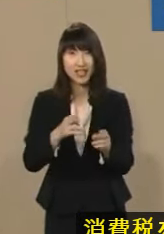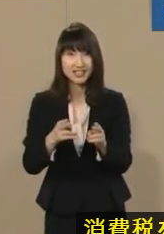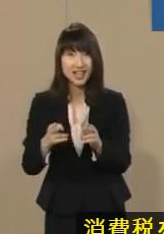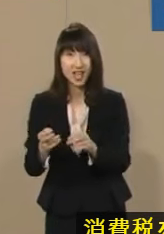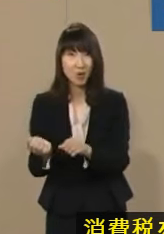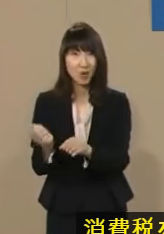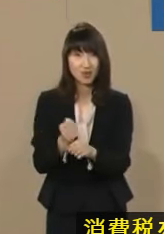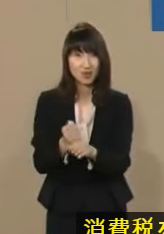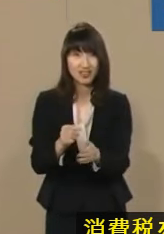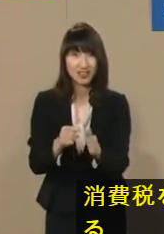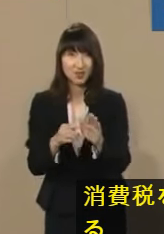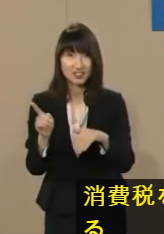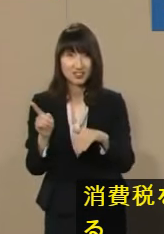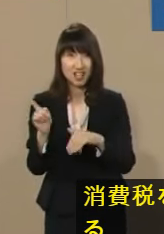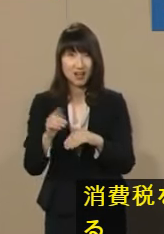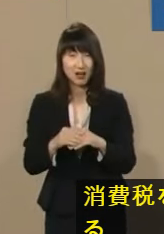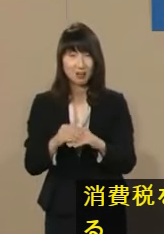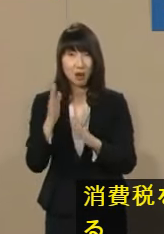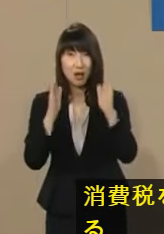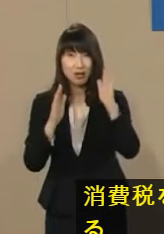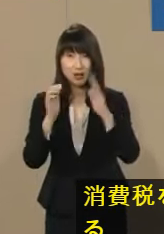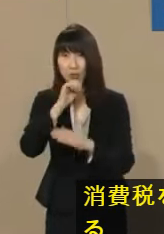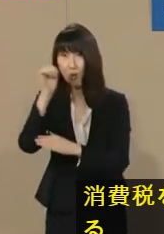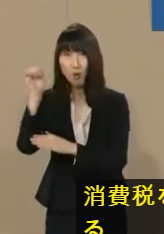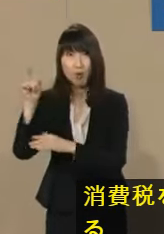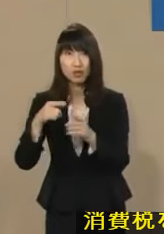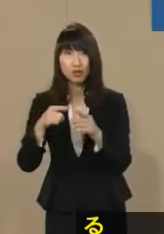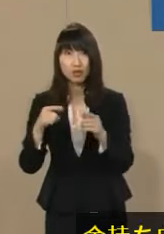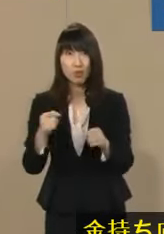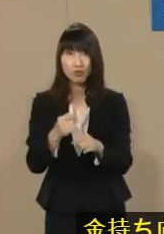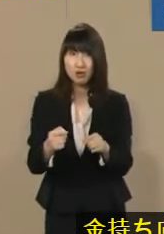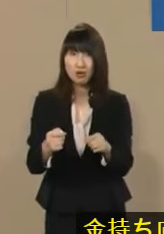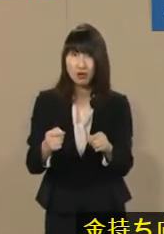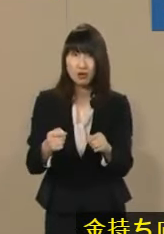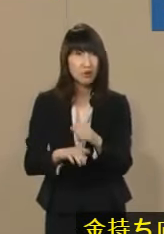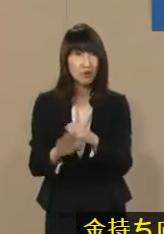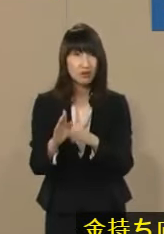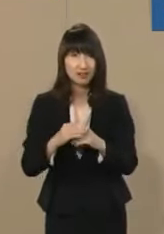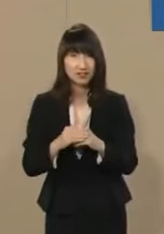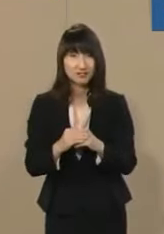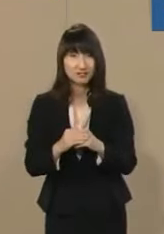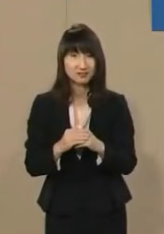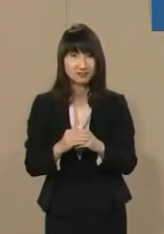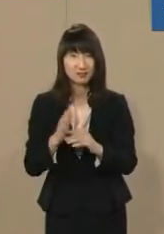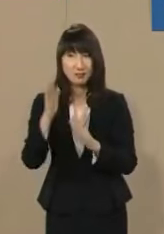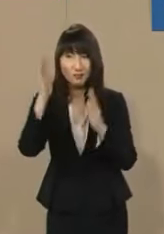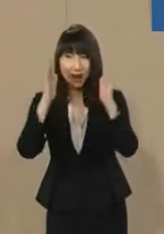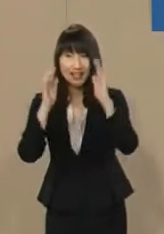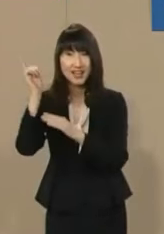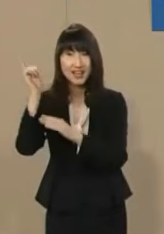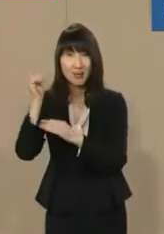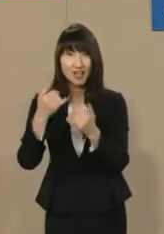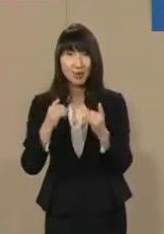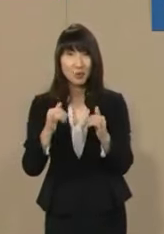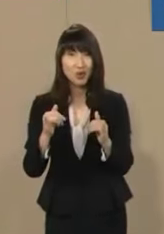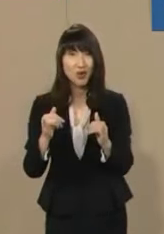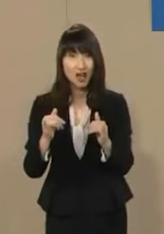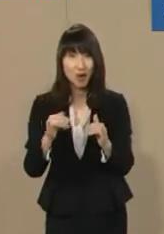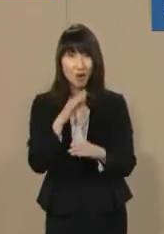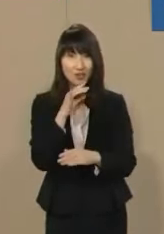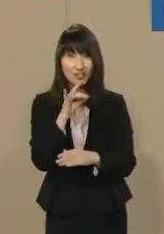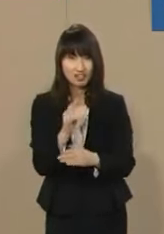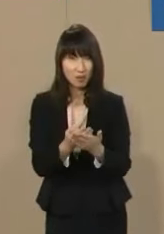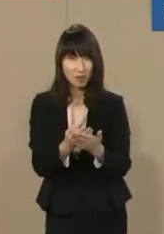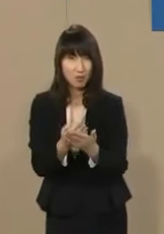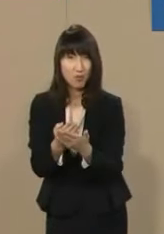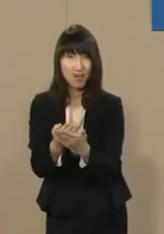活させました。なぜマレーシアでできたことが日本にできないっていうんでしょうか。マレーシアでは人々がそれを本気で求